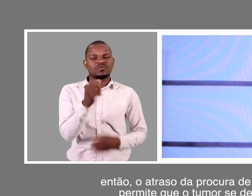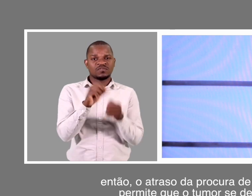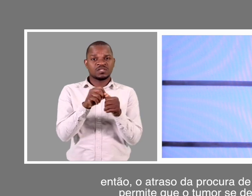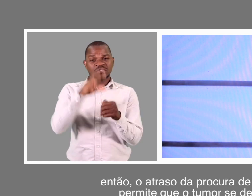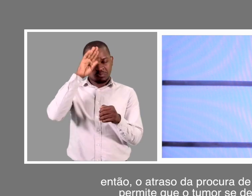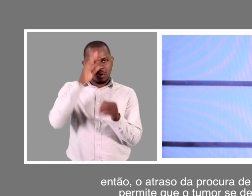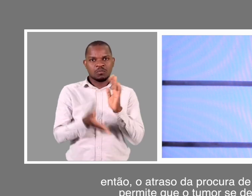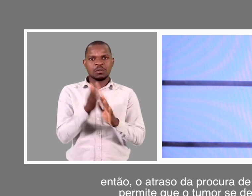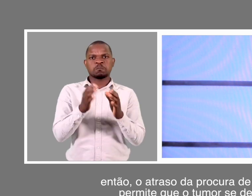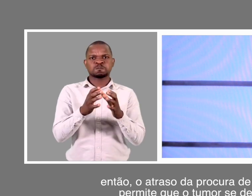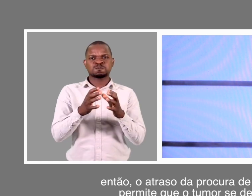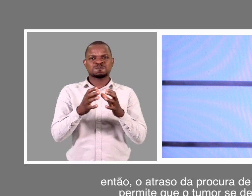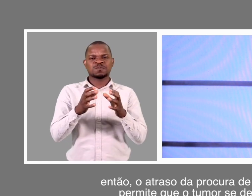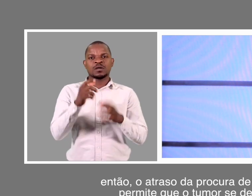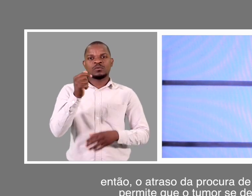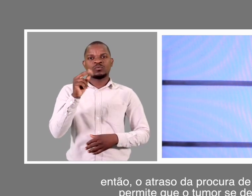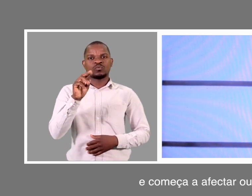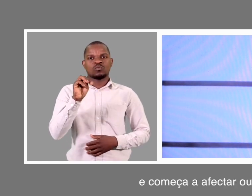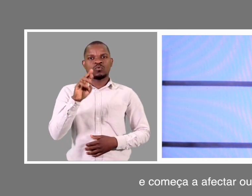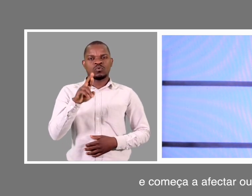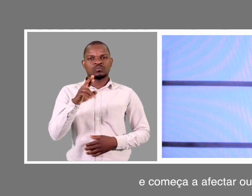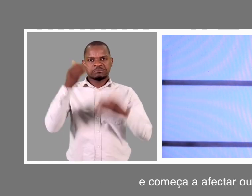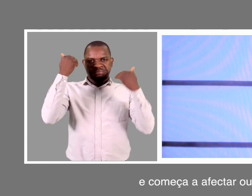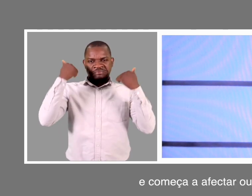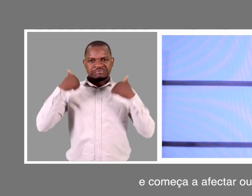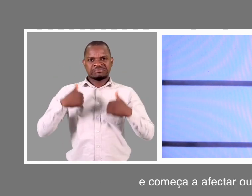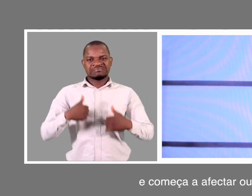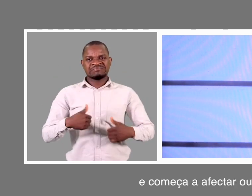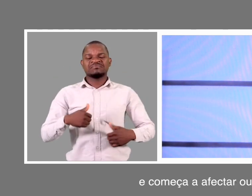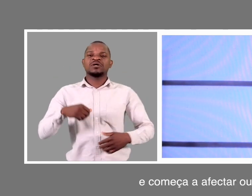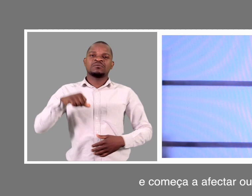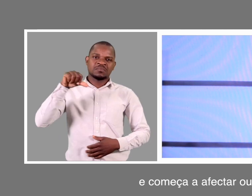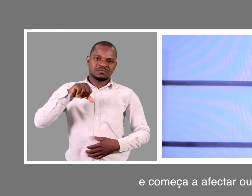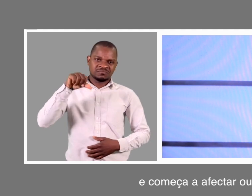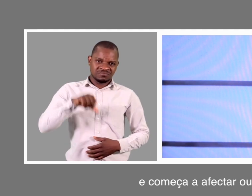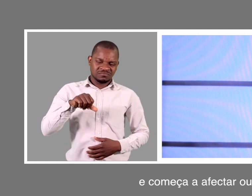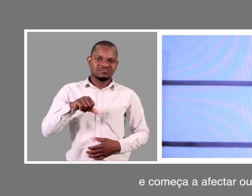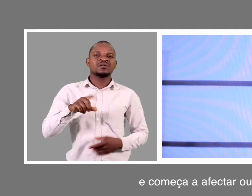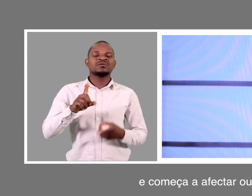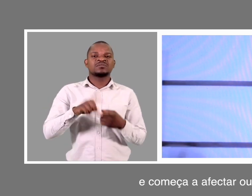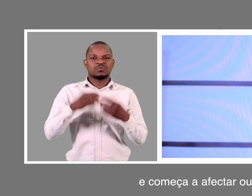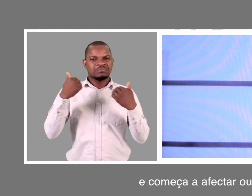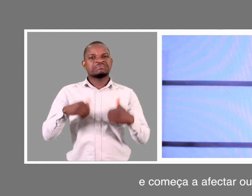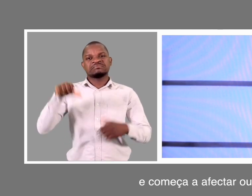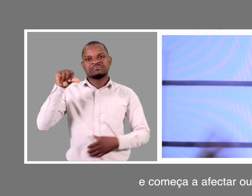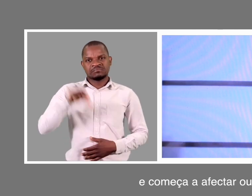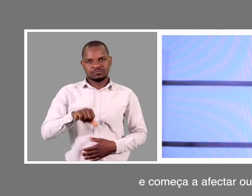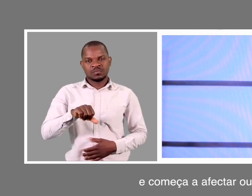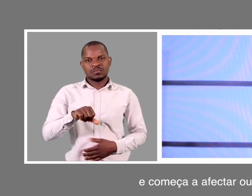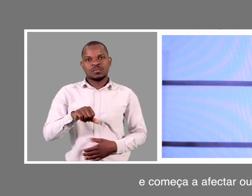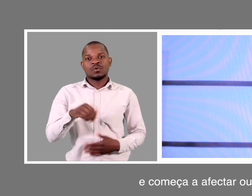permite que o tumor se desenvolva mais e comece a afetar outras zonas, outras regiões, outras